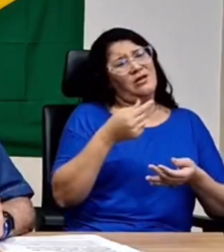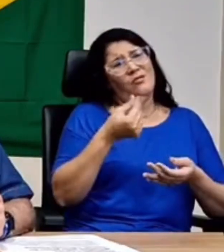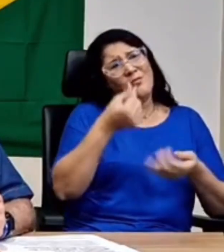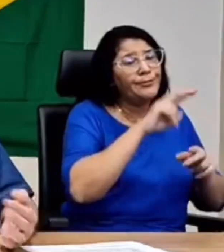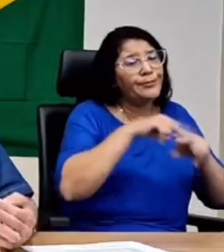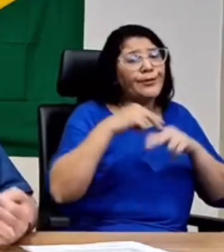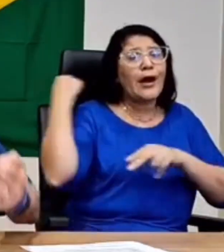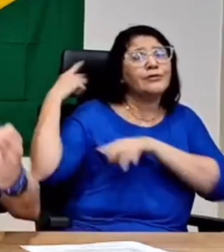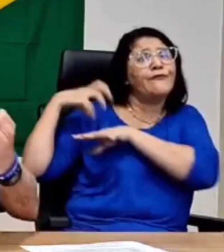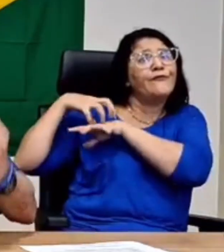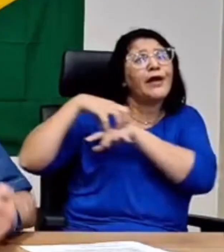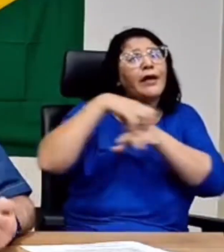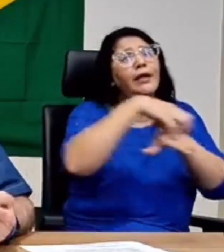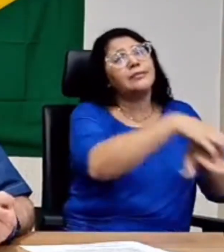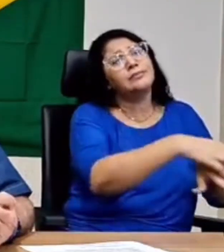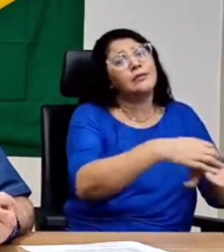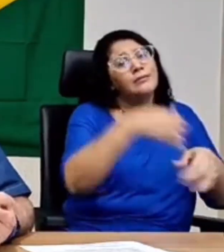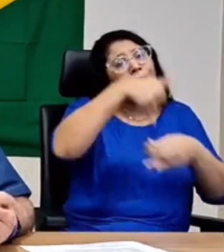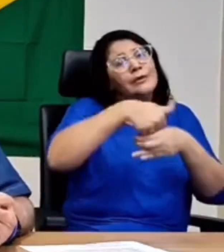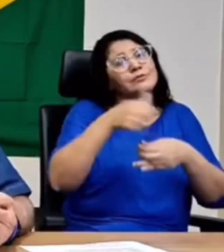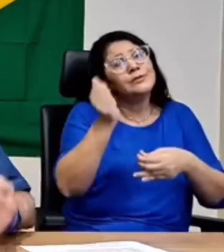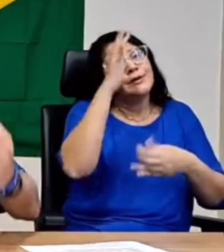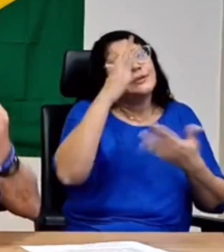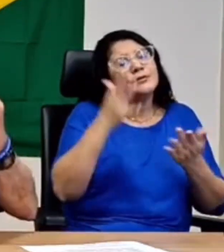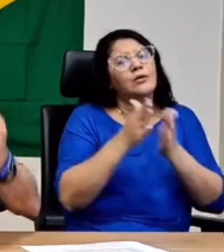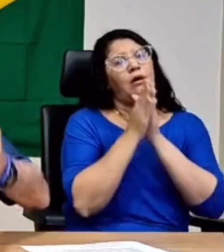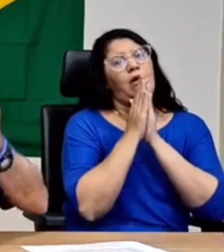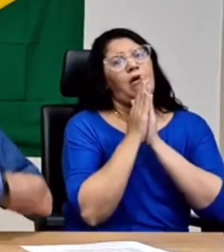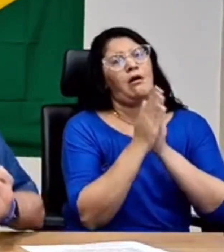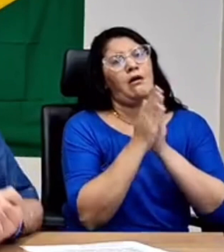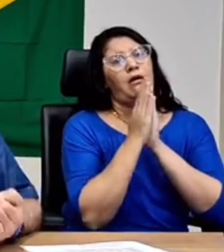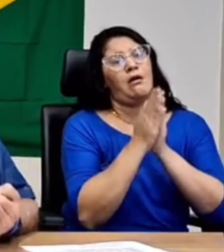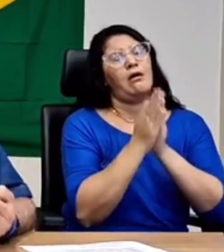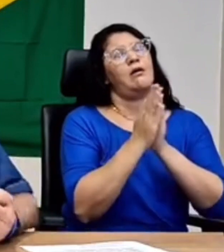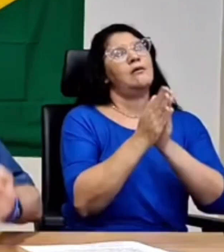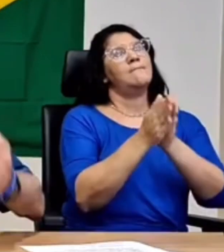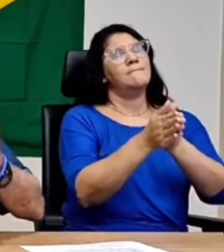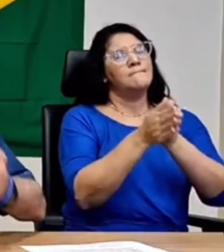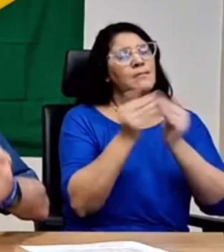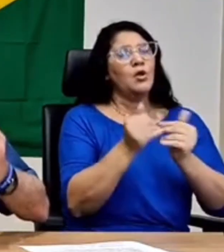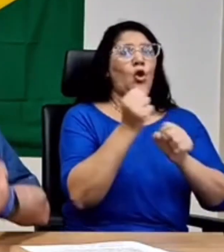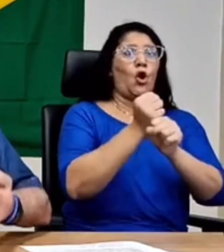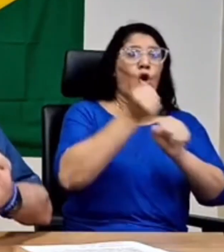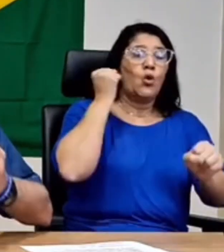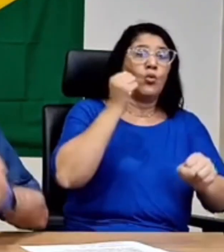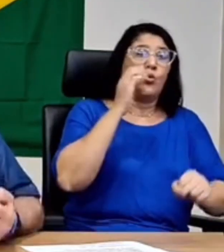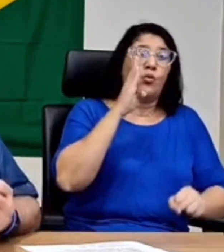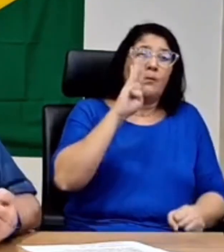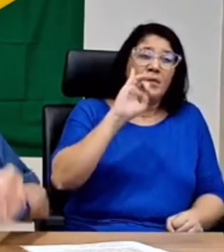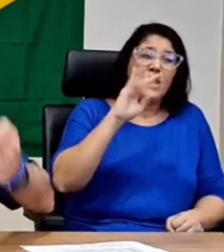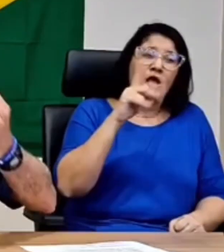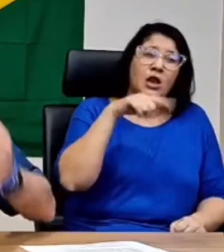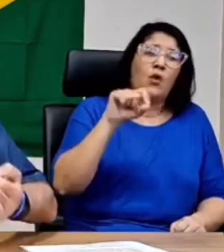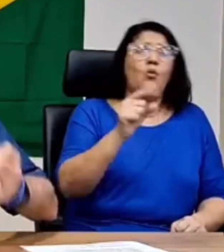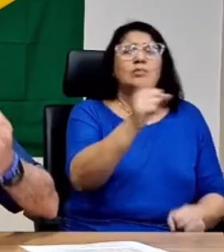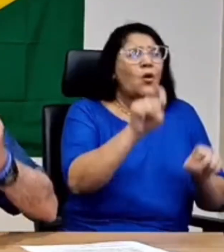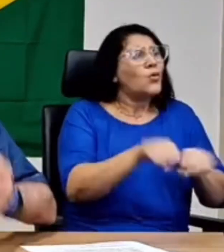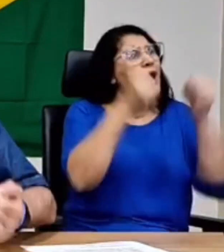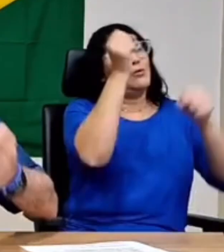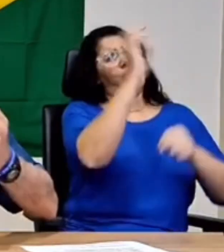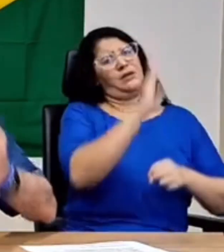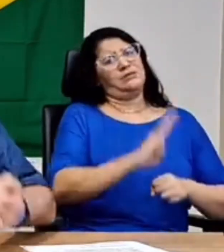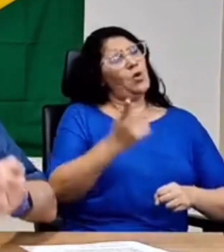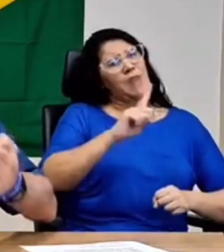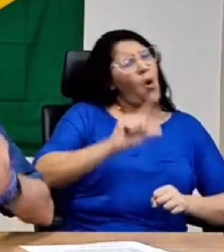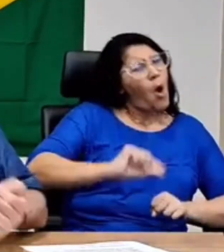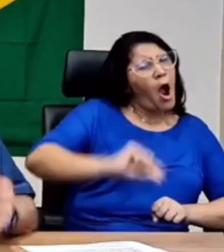gordura. Então apelo à Petrobras, os seus lucros bilionários, não quebre o Brasil. Não